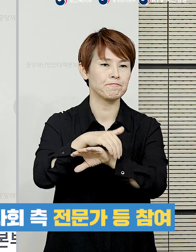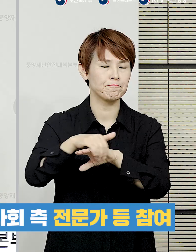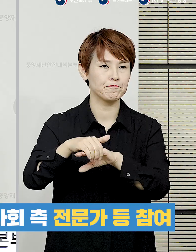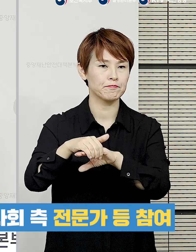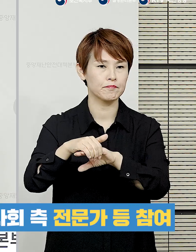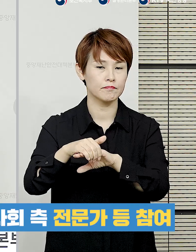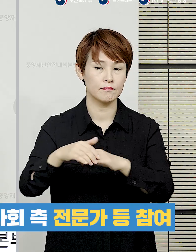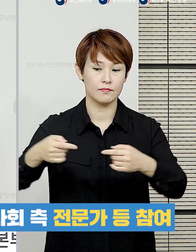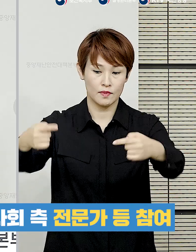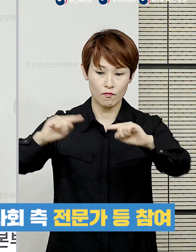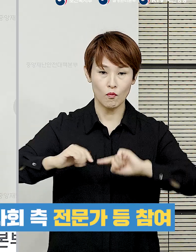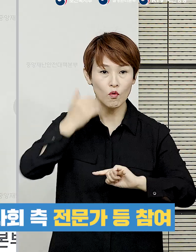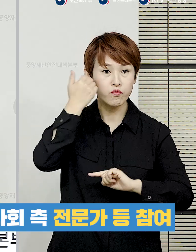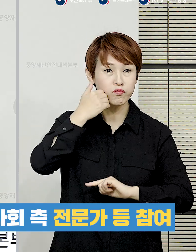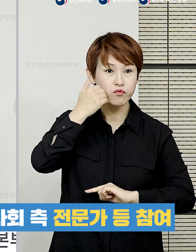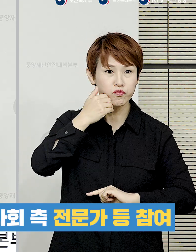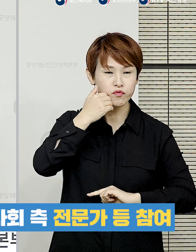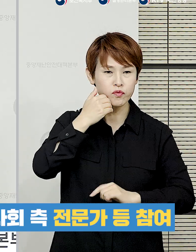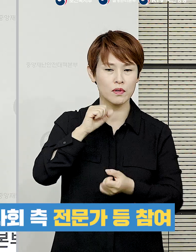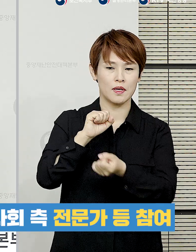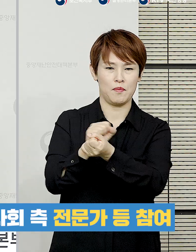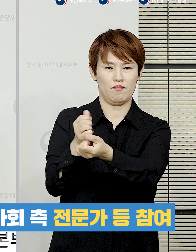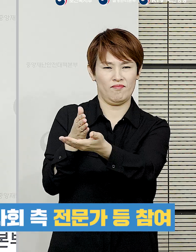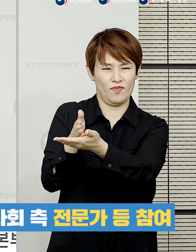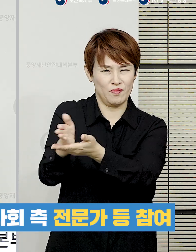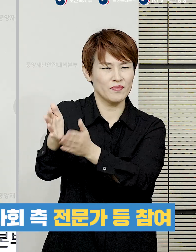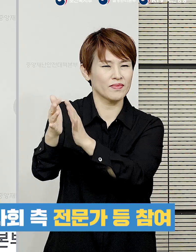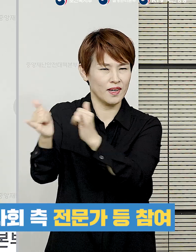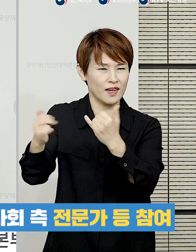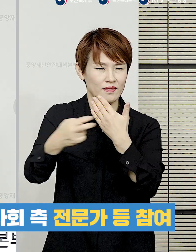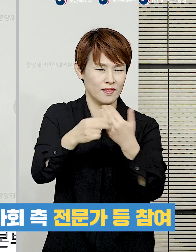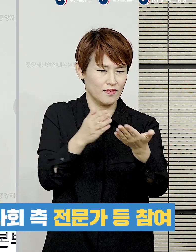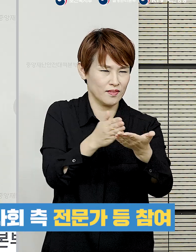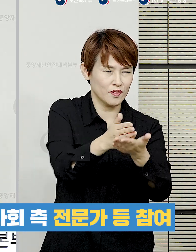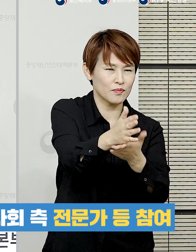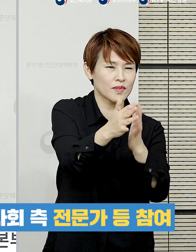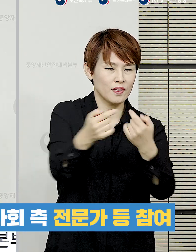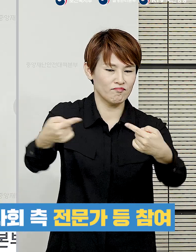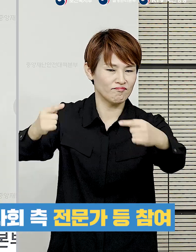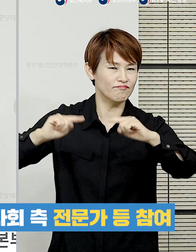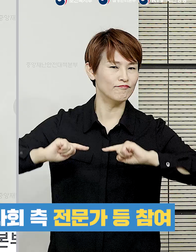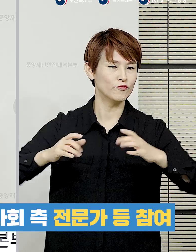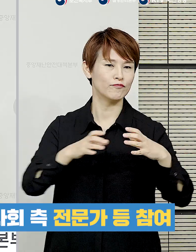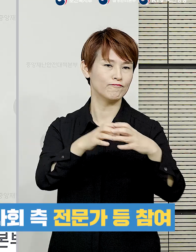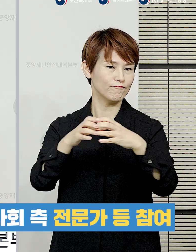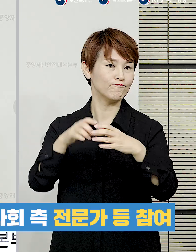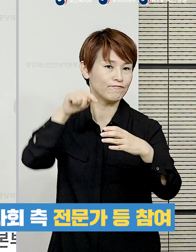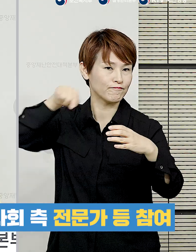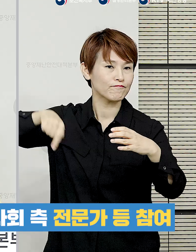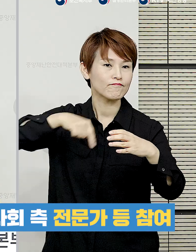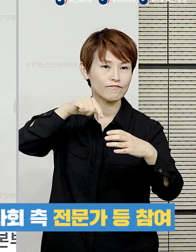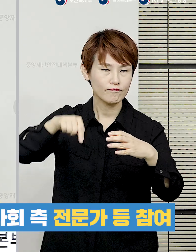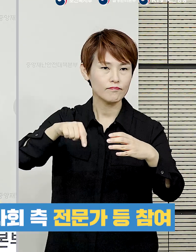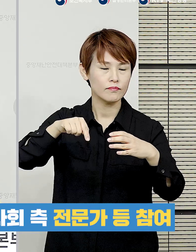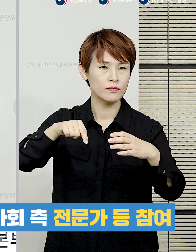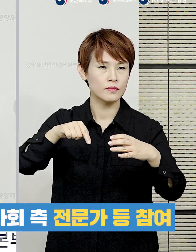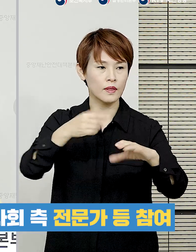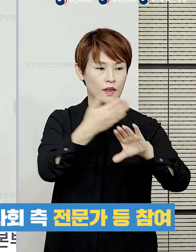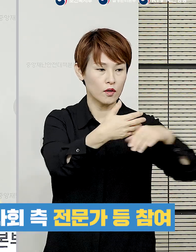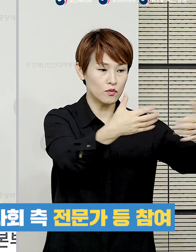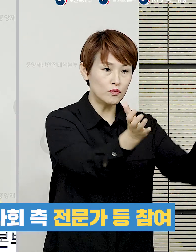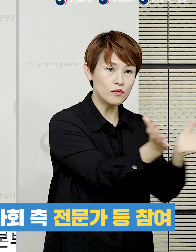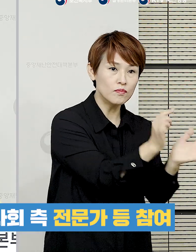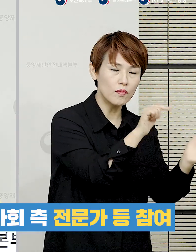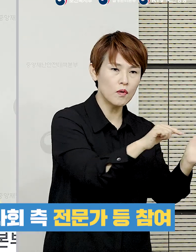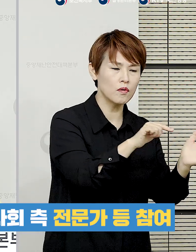주된 참여분들은 아무래도 감염병이나 의학적 전문성을 갖춘 분들이 한 그룹이 될 거고 다른 그룹으로는